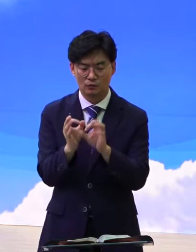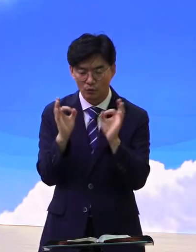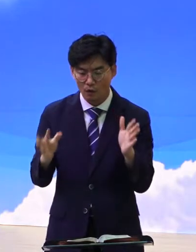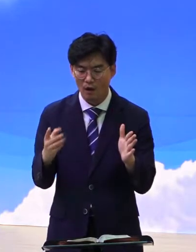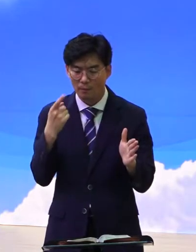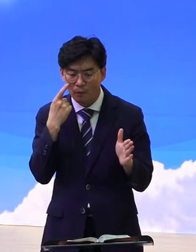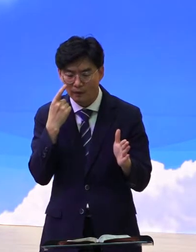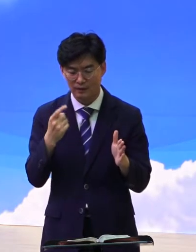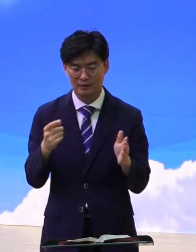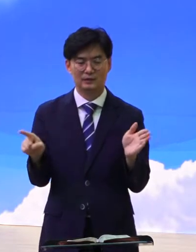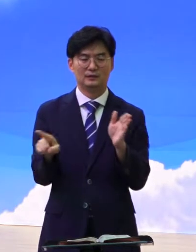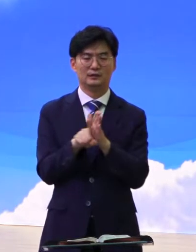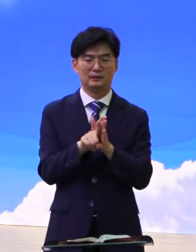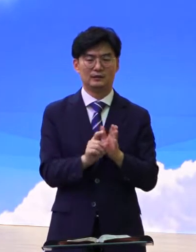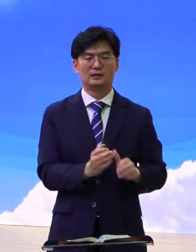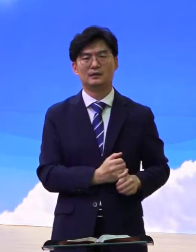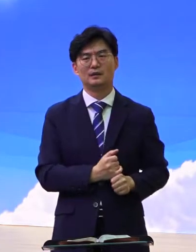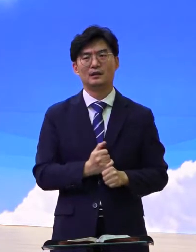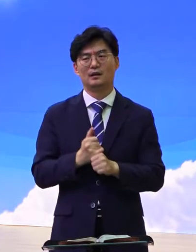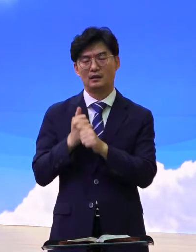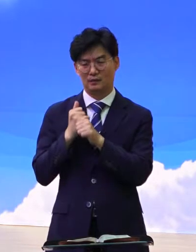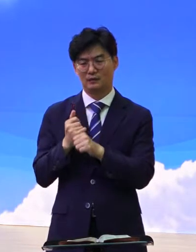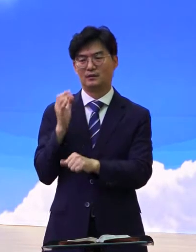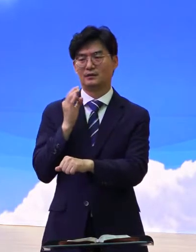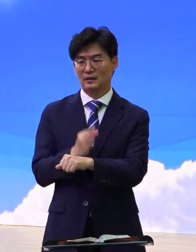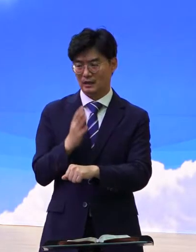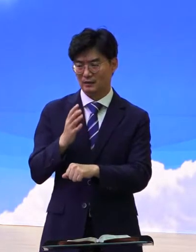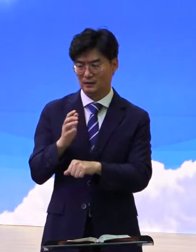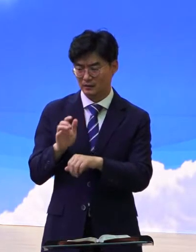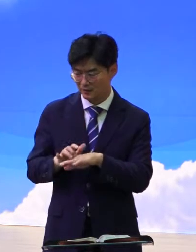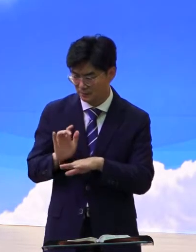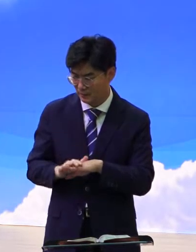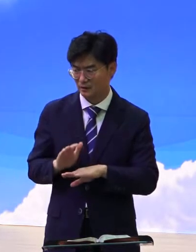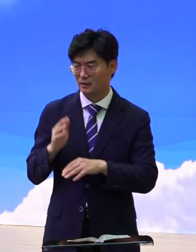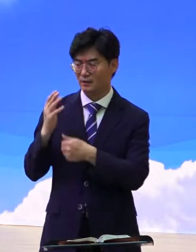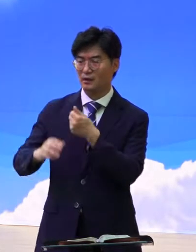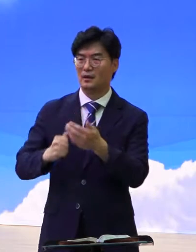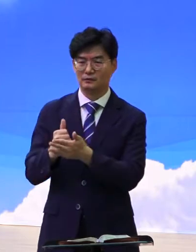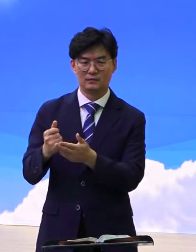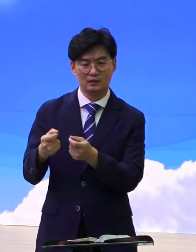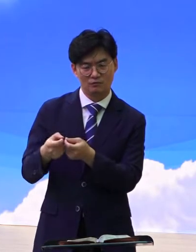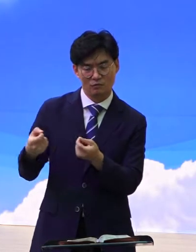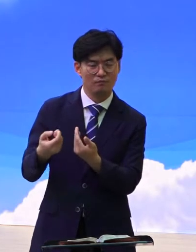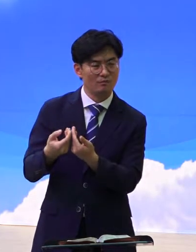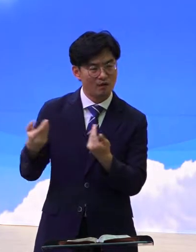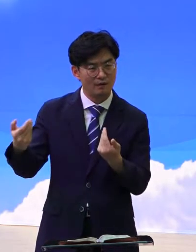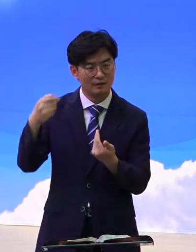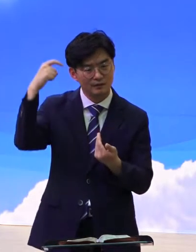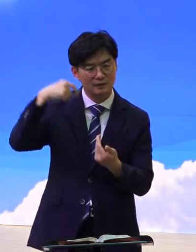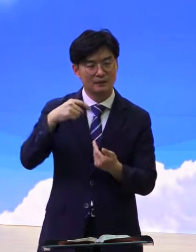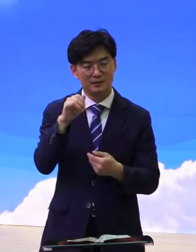게을러졌고 어느새 평안함에 안주하면서 하나님과의 거리도 멀어진 것 같습니다.